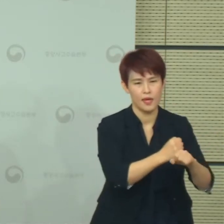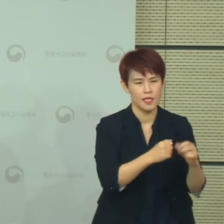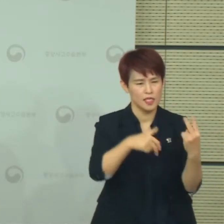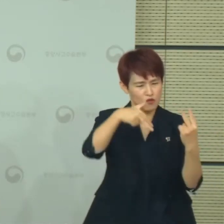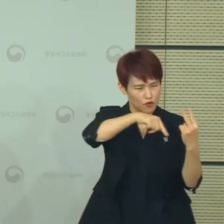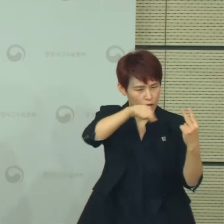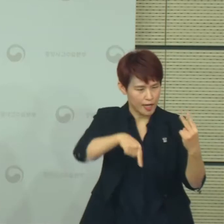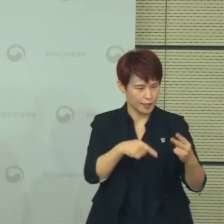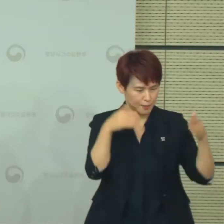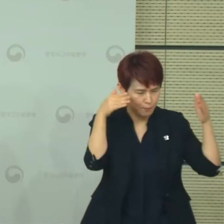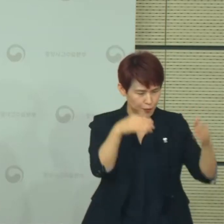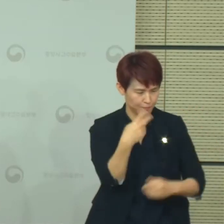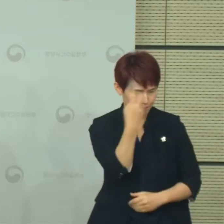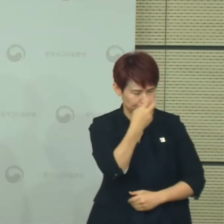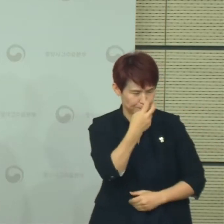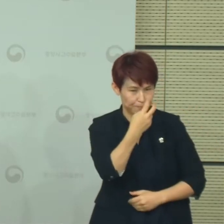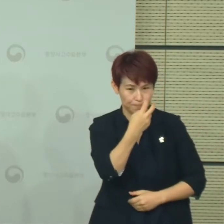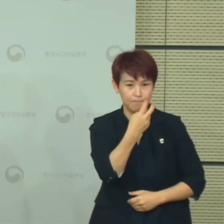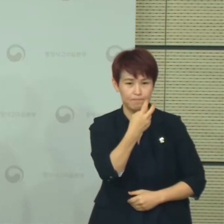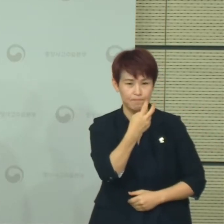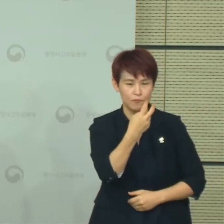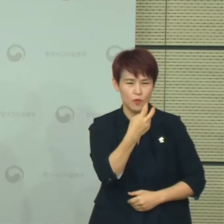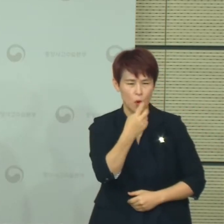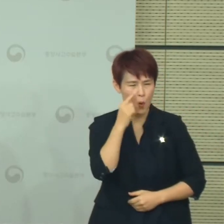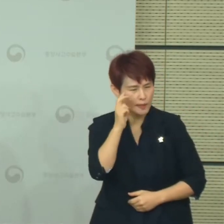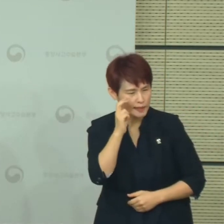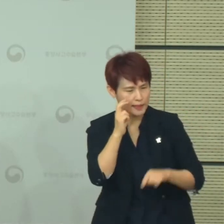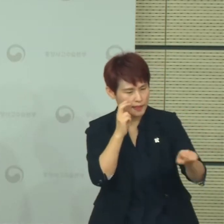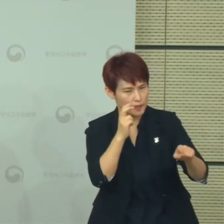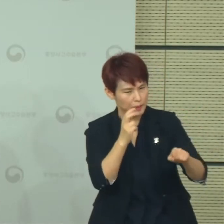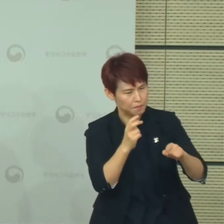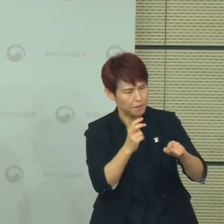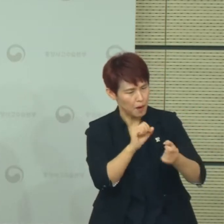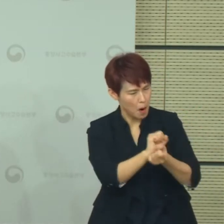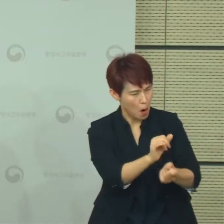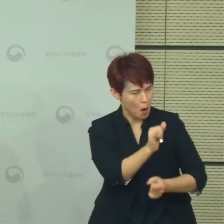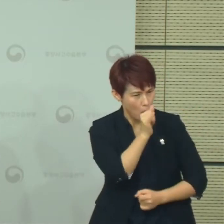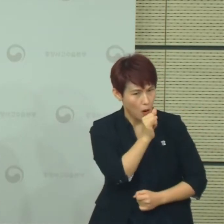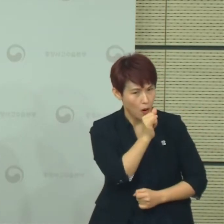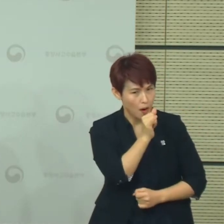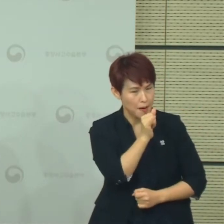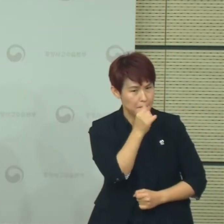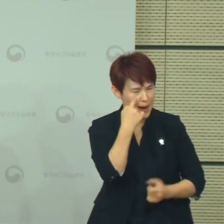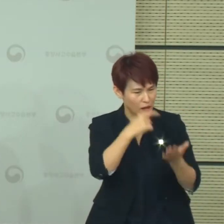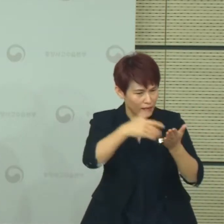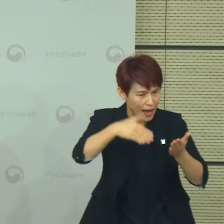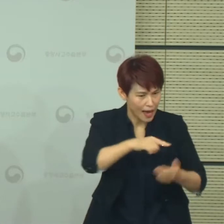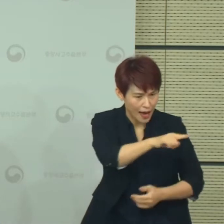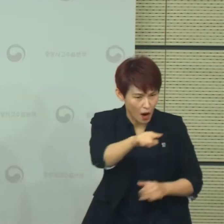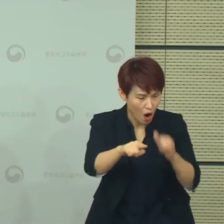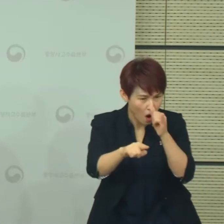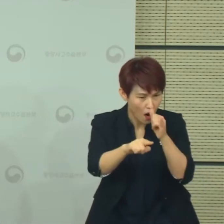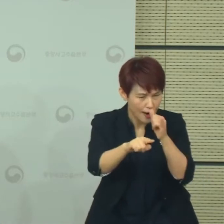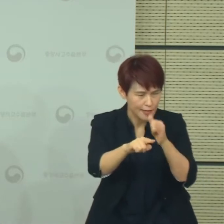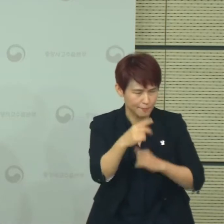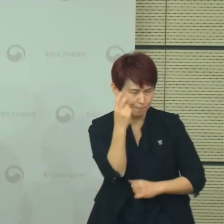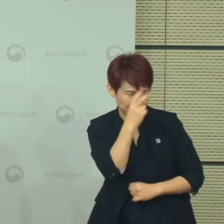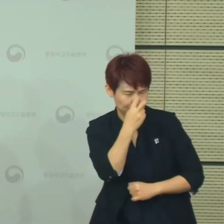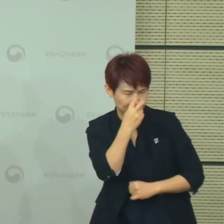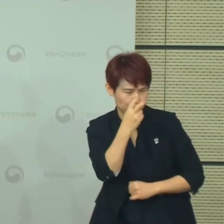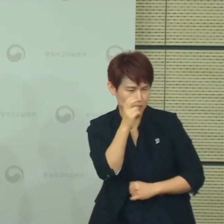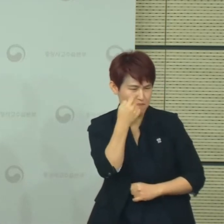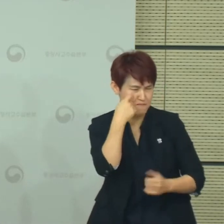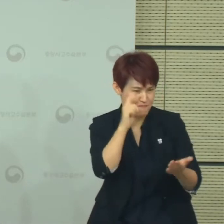2주간 집중적인 진단검사를 통해 혹시 있을 수 있는 발견하지 못한 감염자를 적극